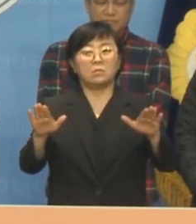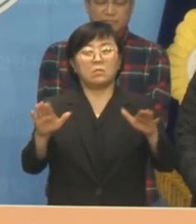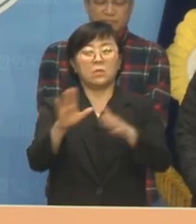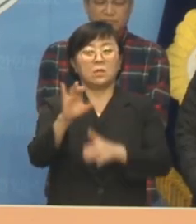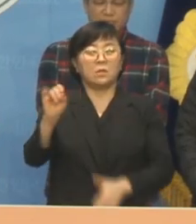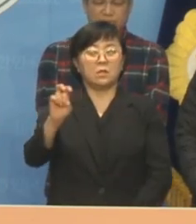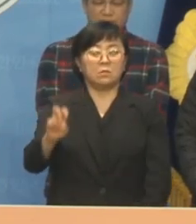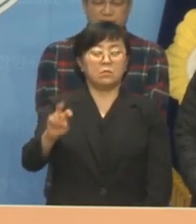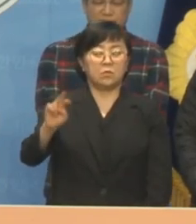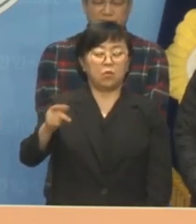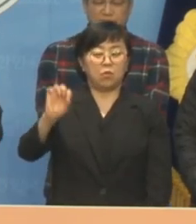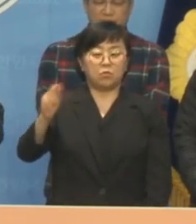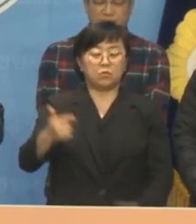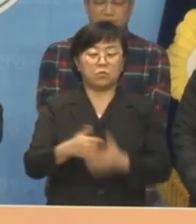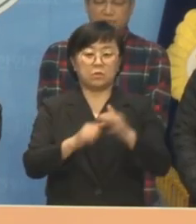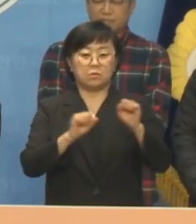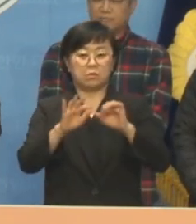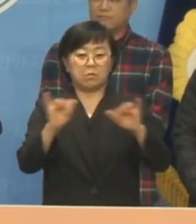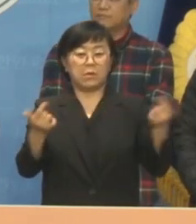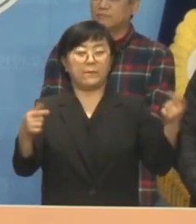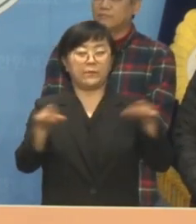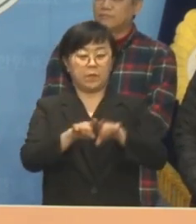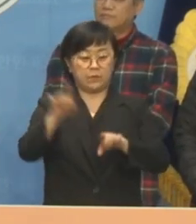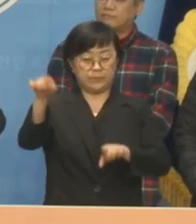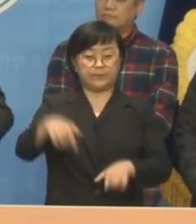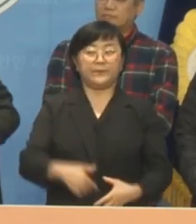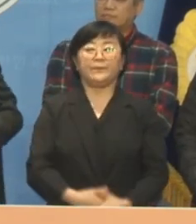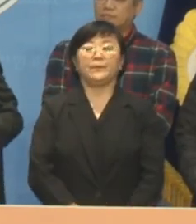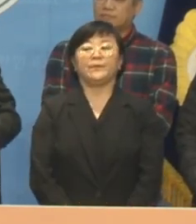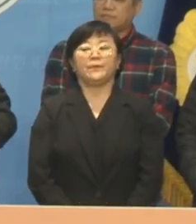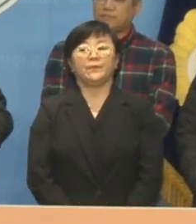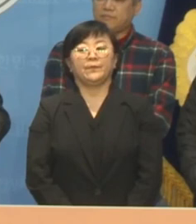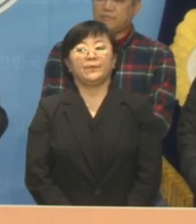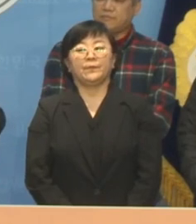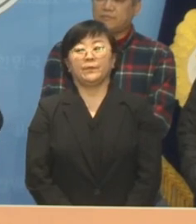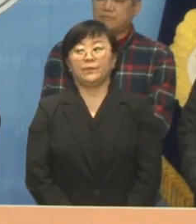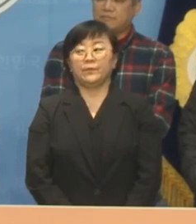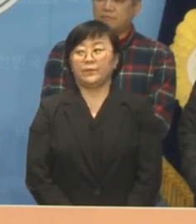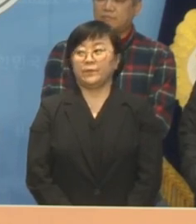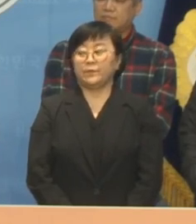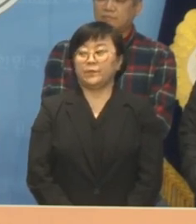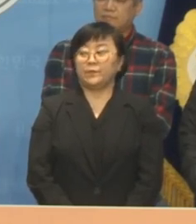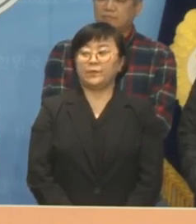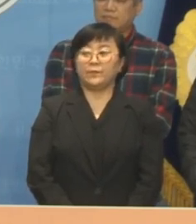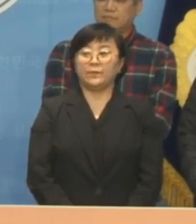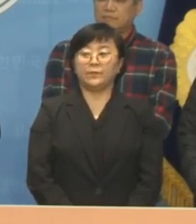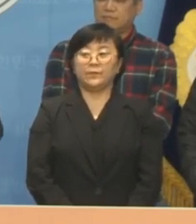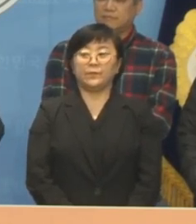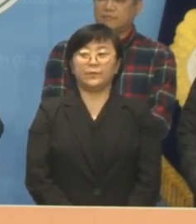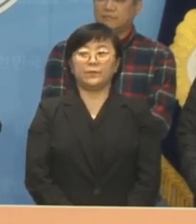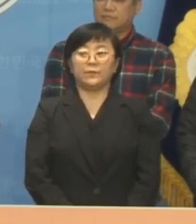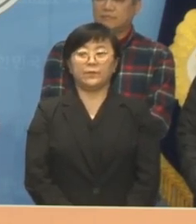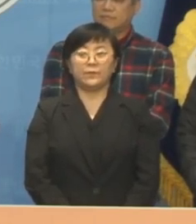임도훈 활동가와 함께 올라왔습니다. 이거 좀 하시죠.